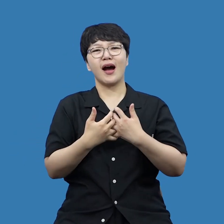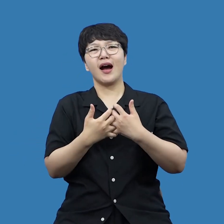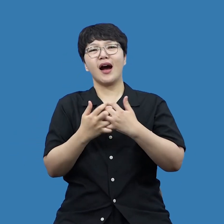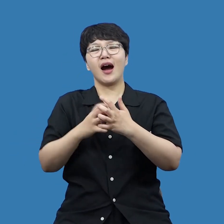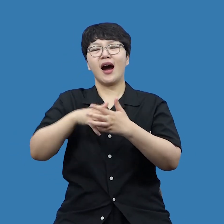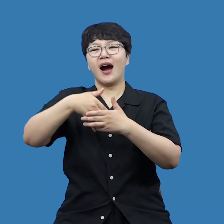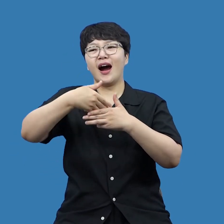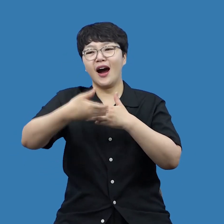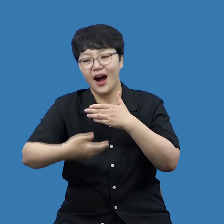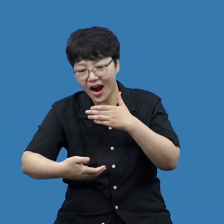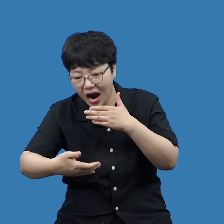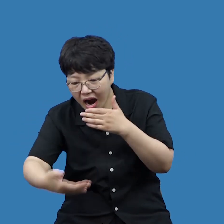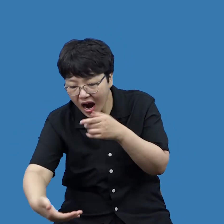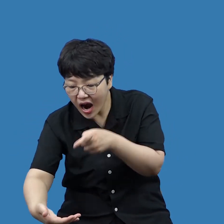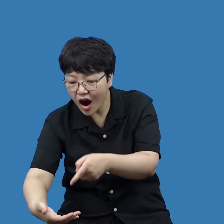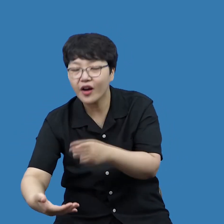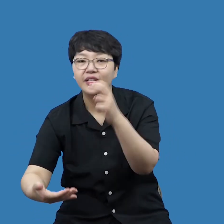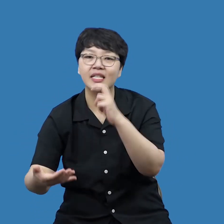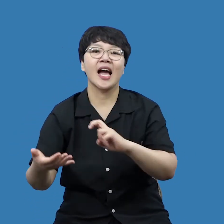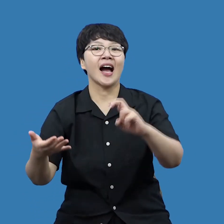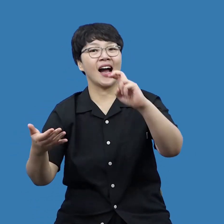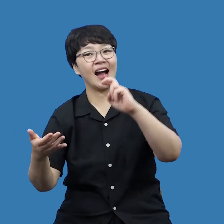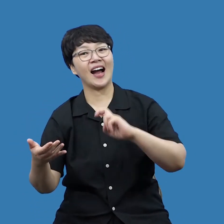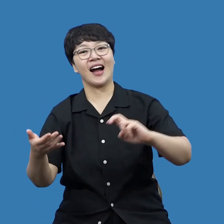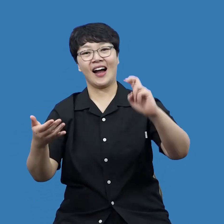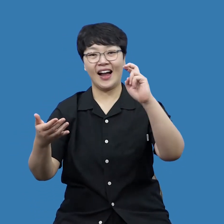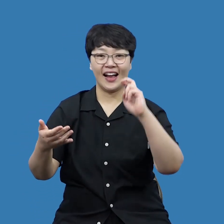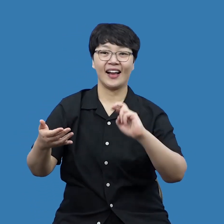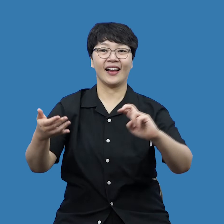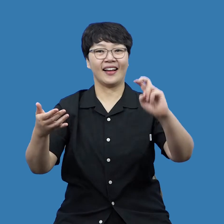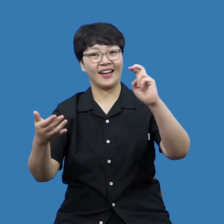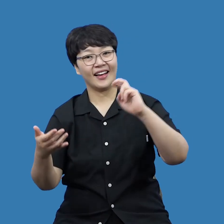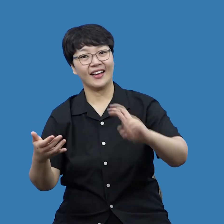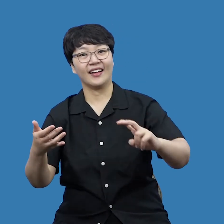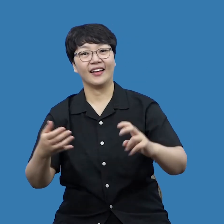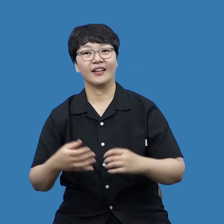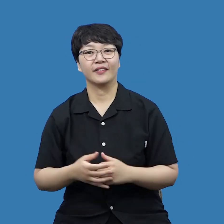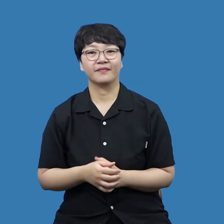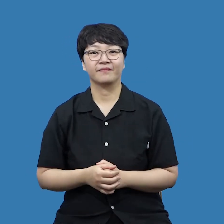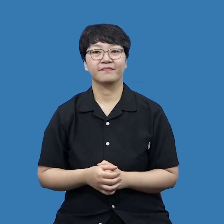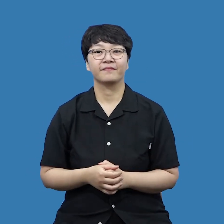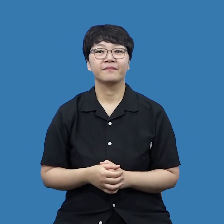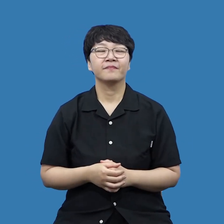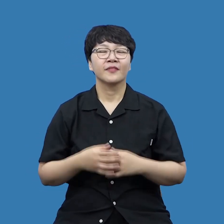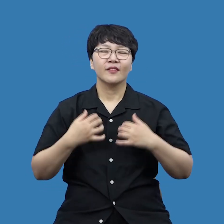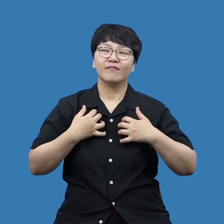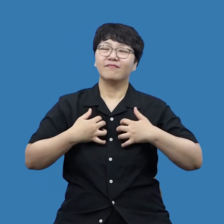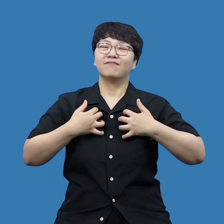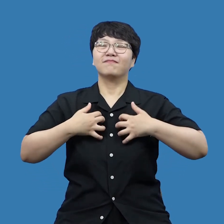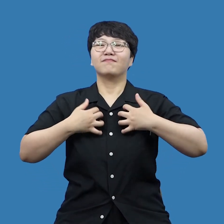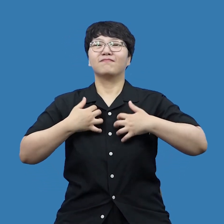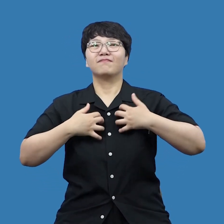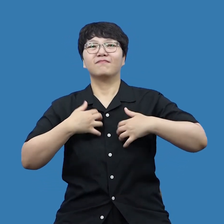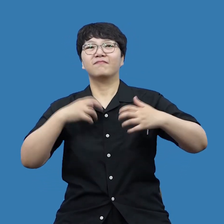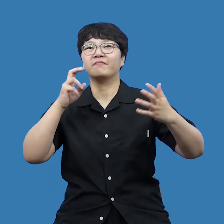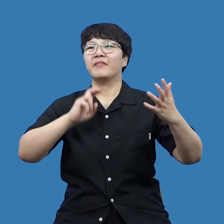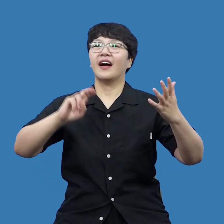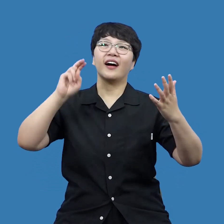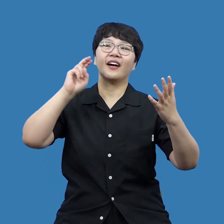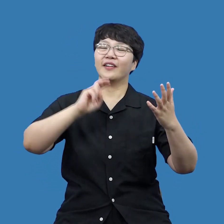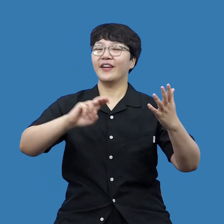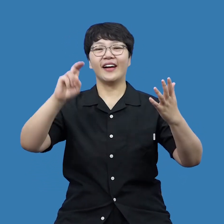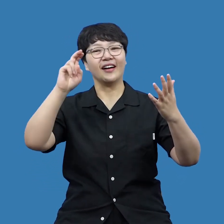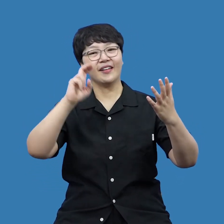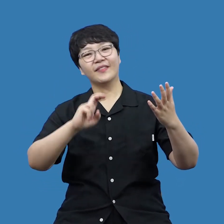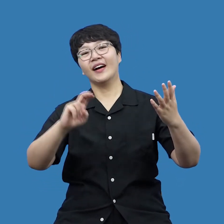않고 견딜 수가 없어요. 마음의 샘에서 샘솟는 찬송을 입으로 늘 읊조리며 살아갑니다. 이 성령